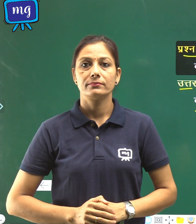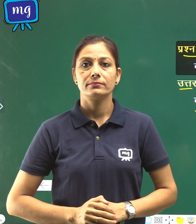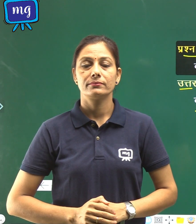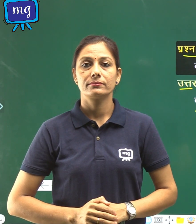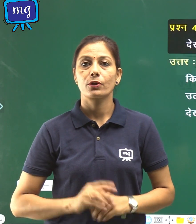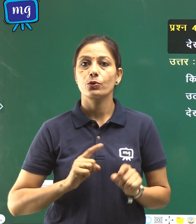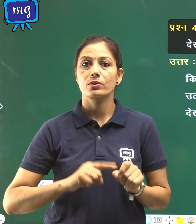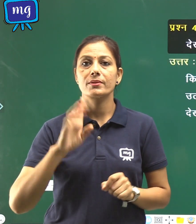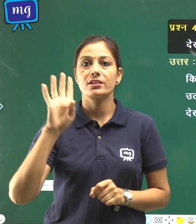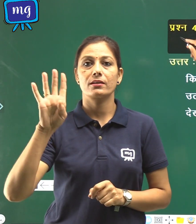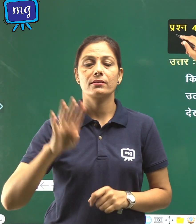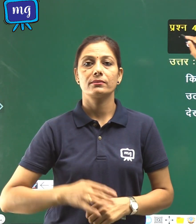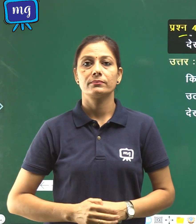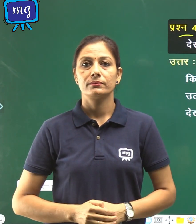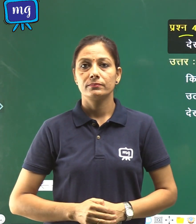प्रश्न 4,